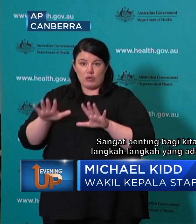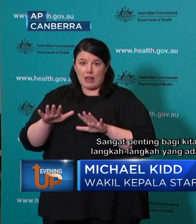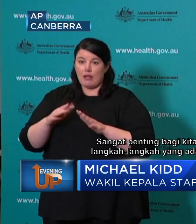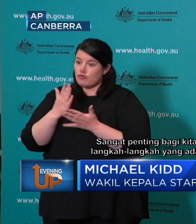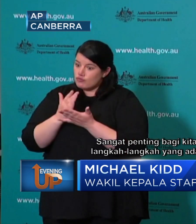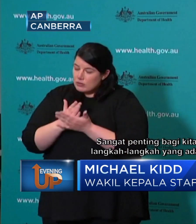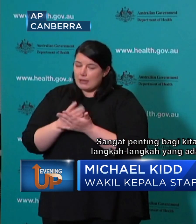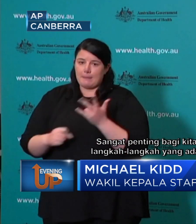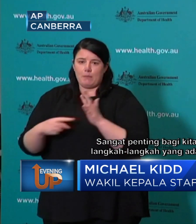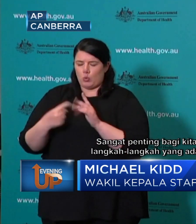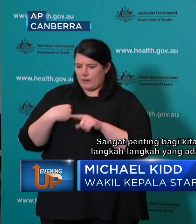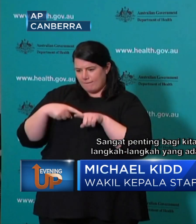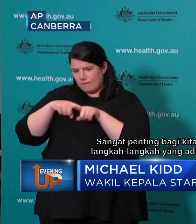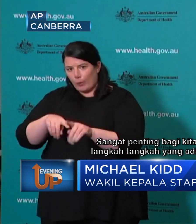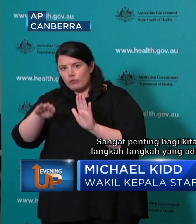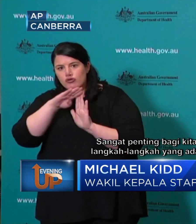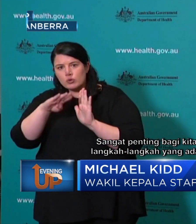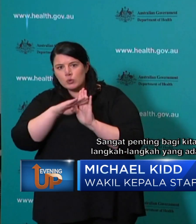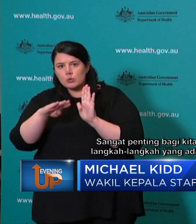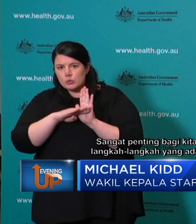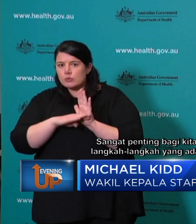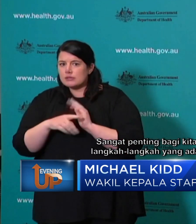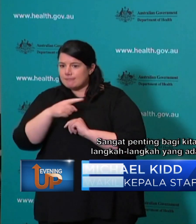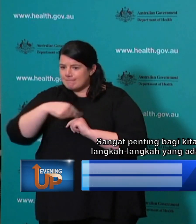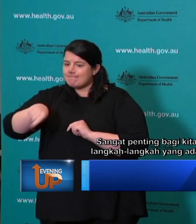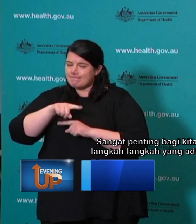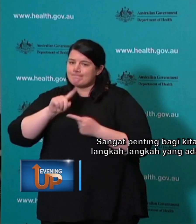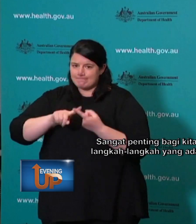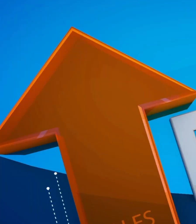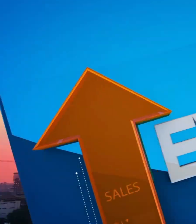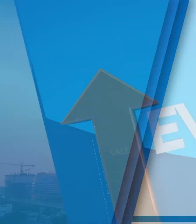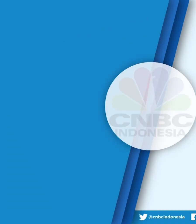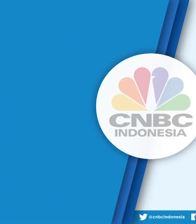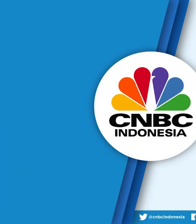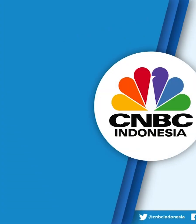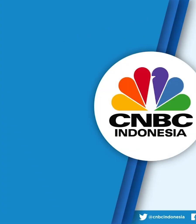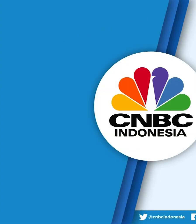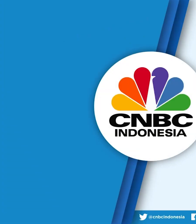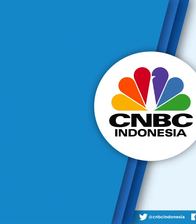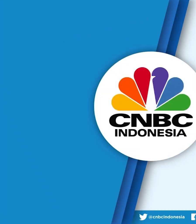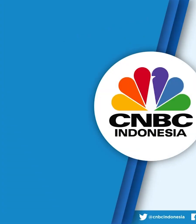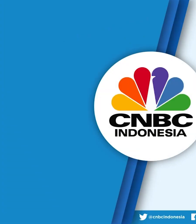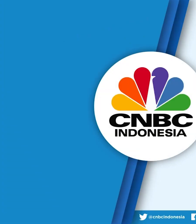Club yogysksrts her stomach fat every week